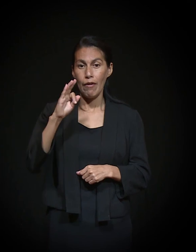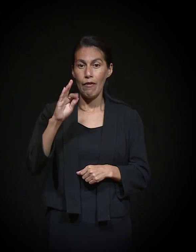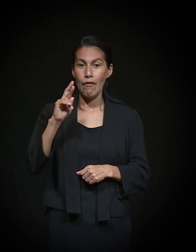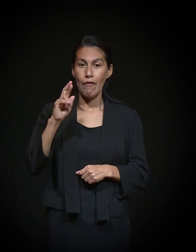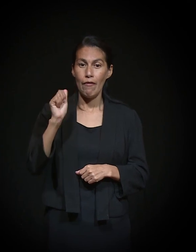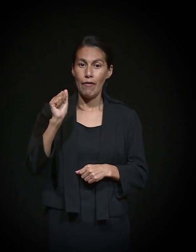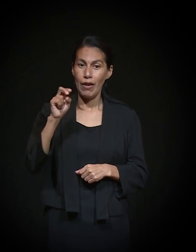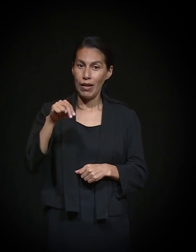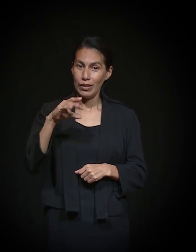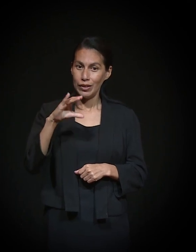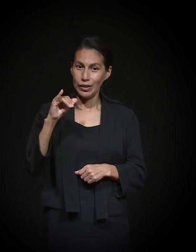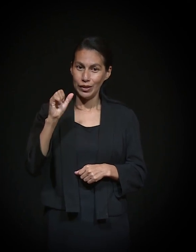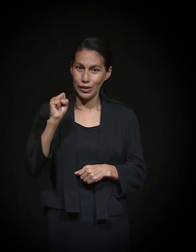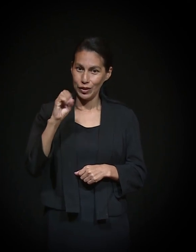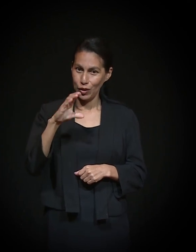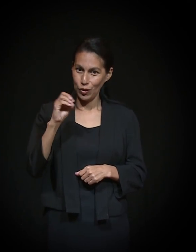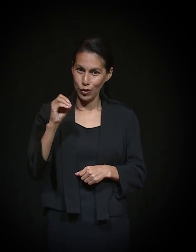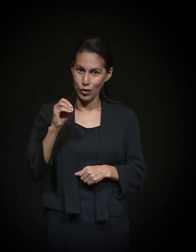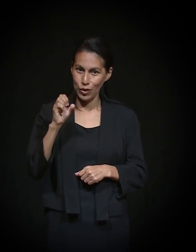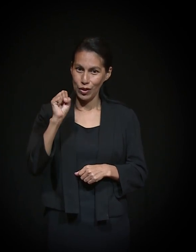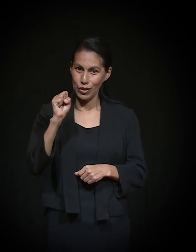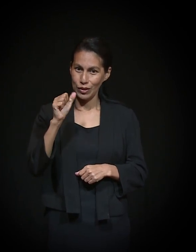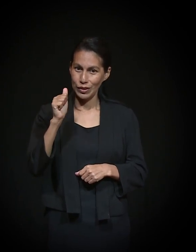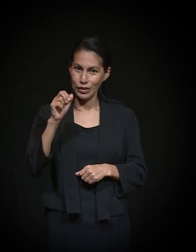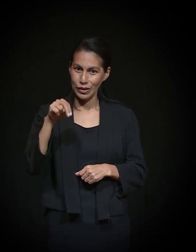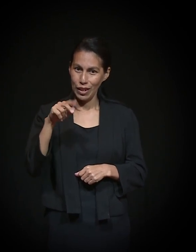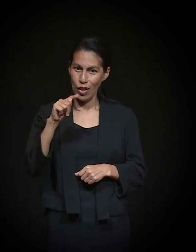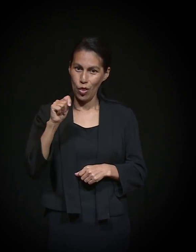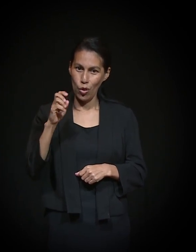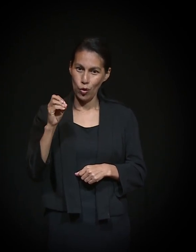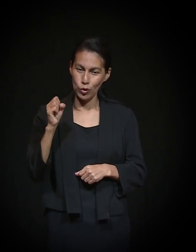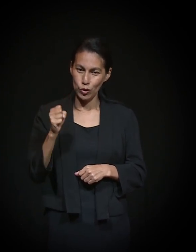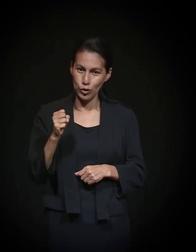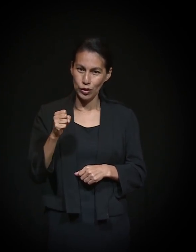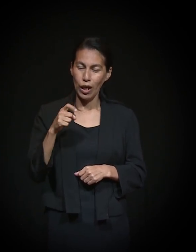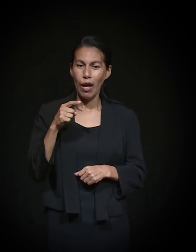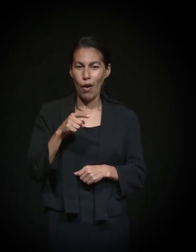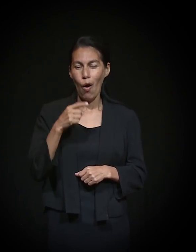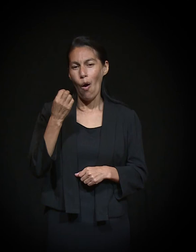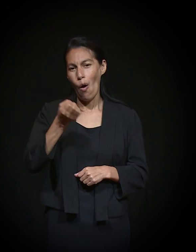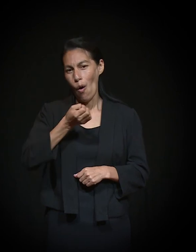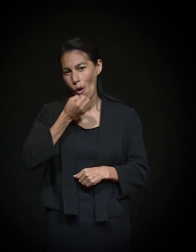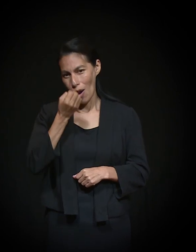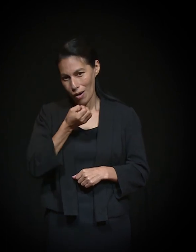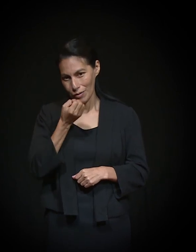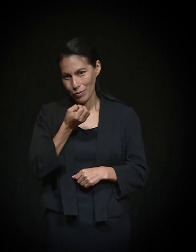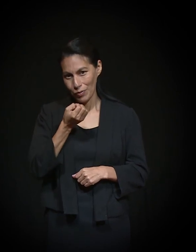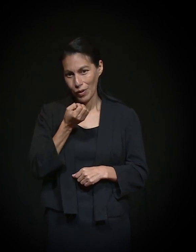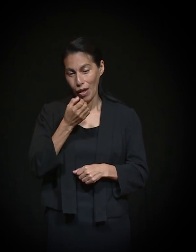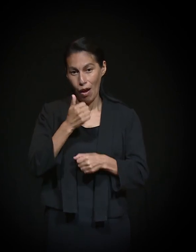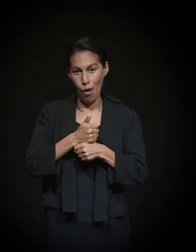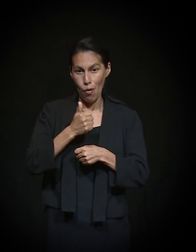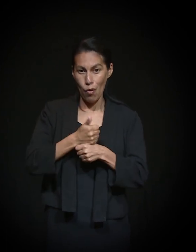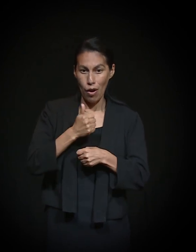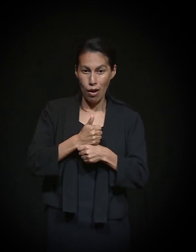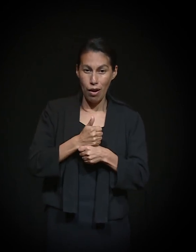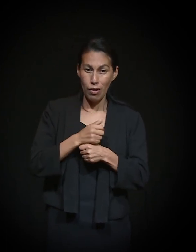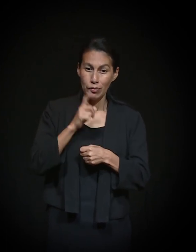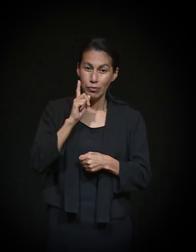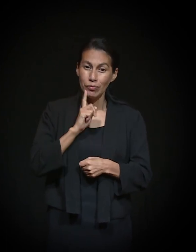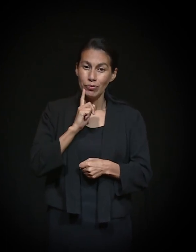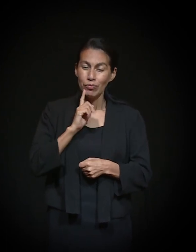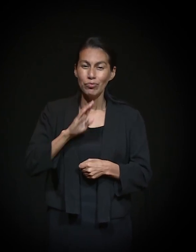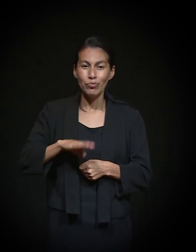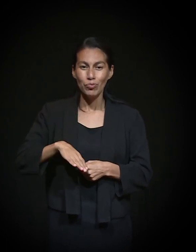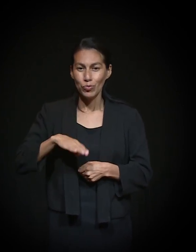nos han pedido que oremos por ellos porque descansa su abuelita